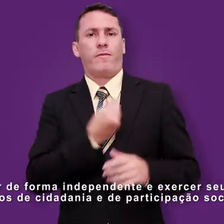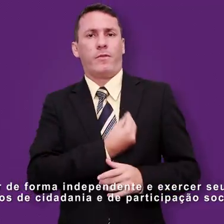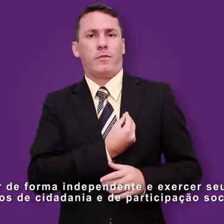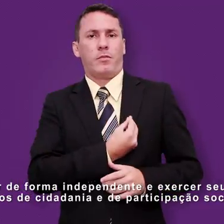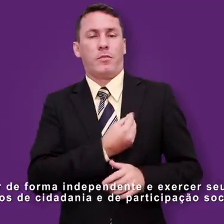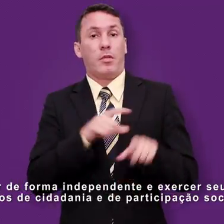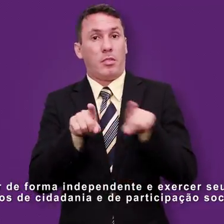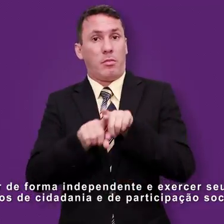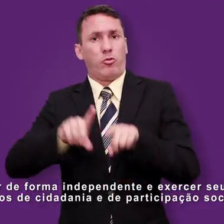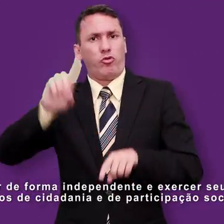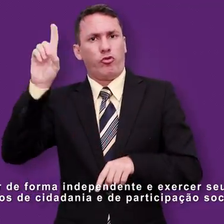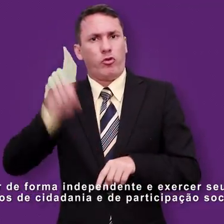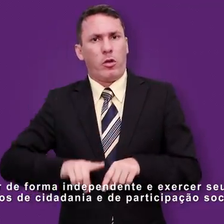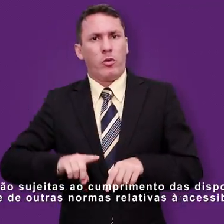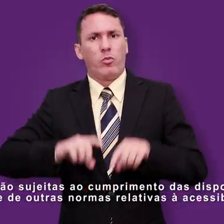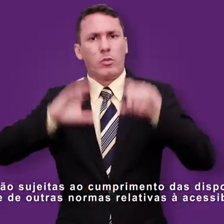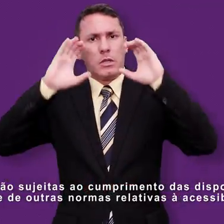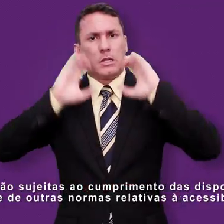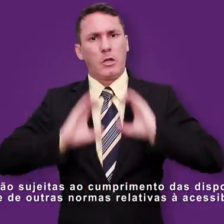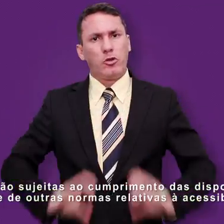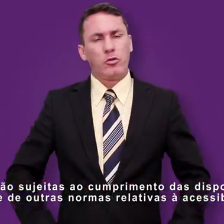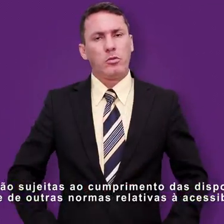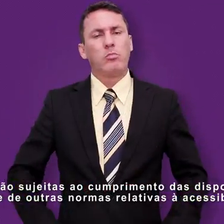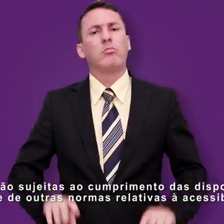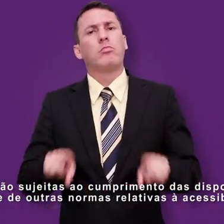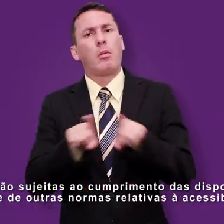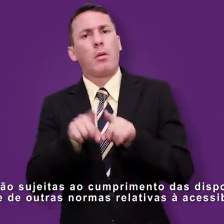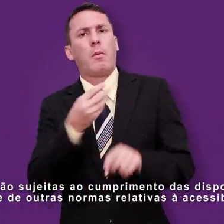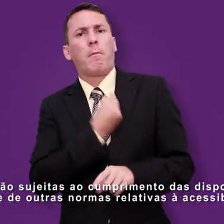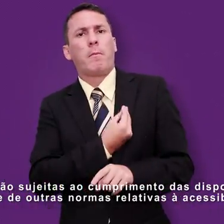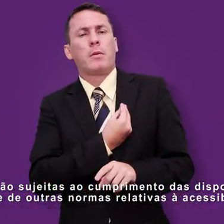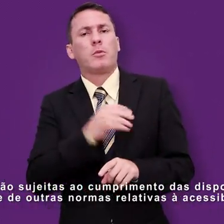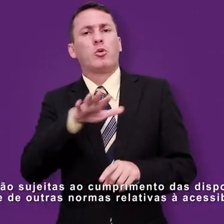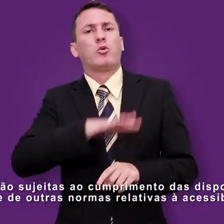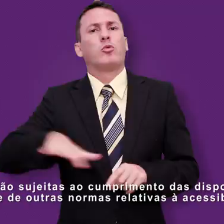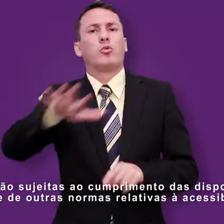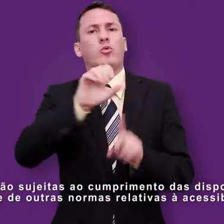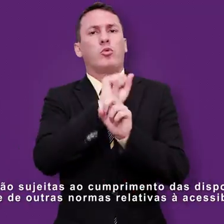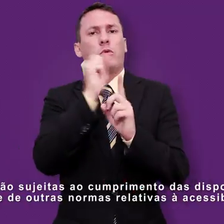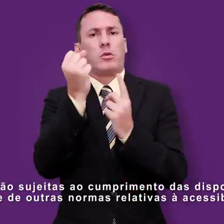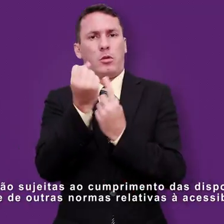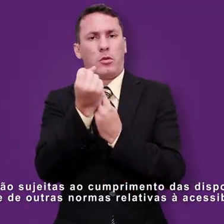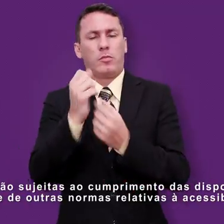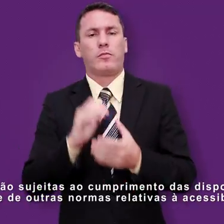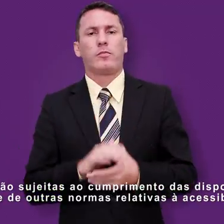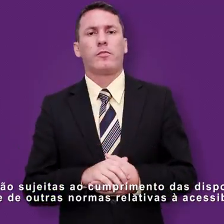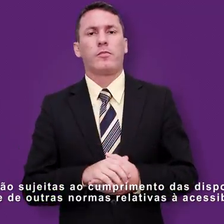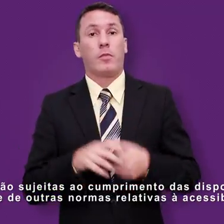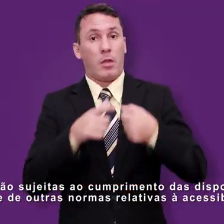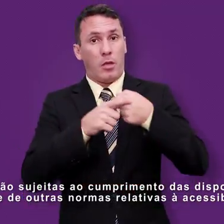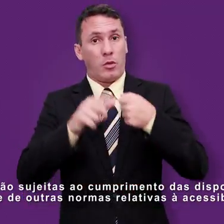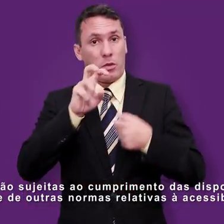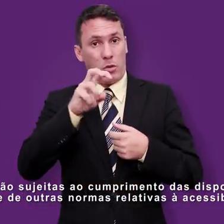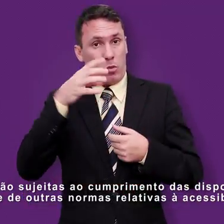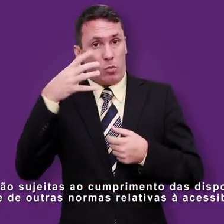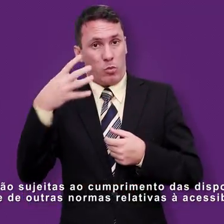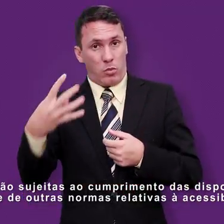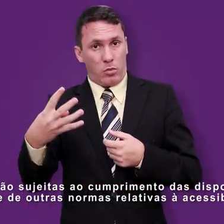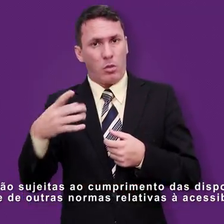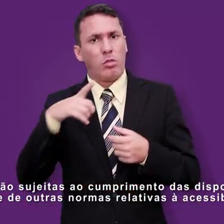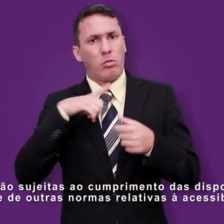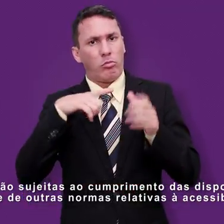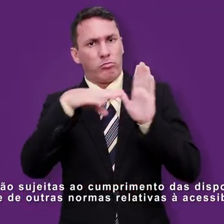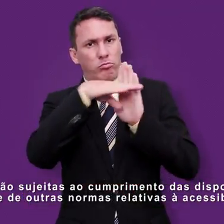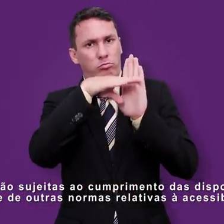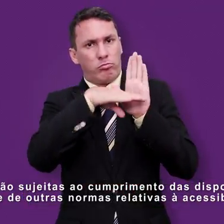cidadania e de participação social. Artigo 54. São sujeitas ao cumprimento das disposições desta lei